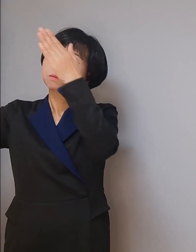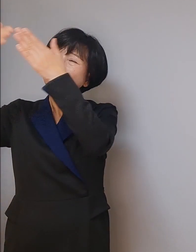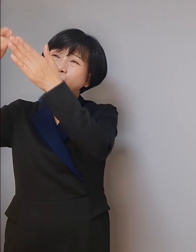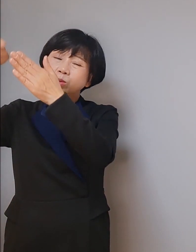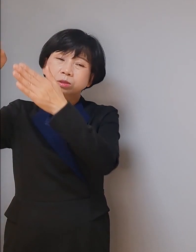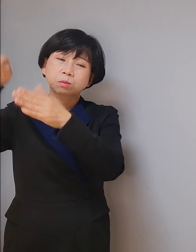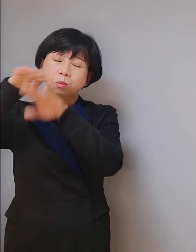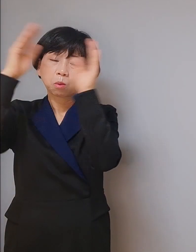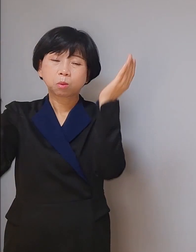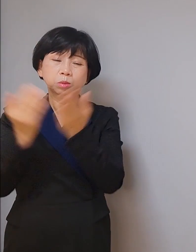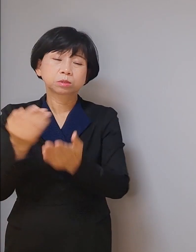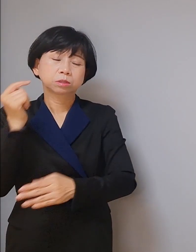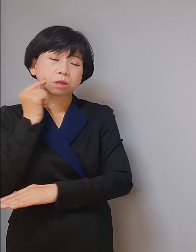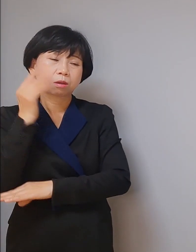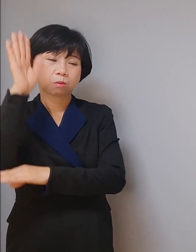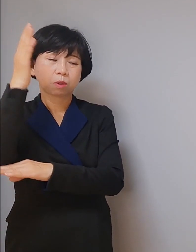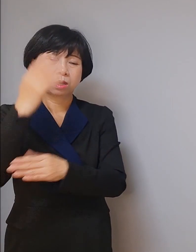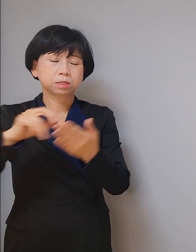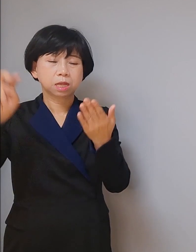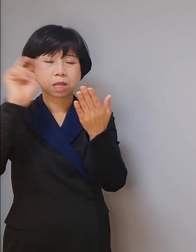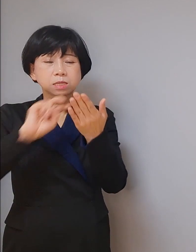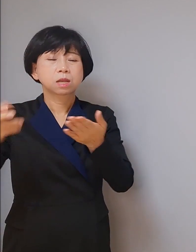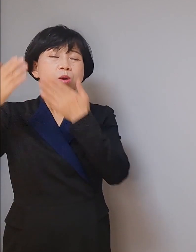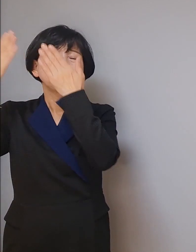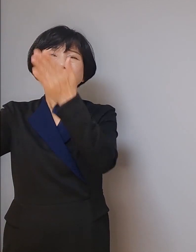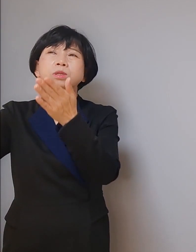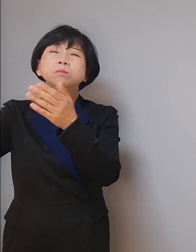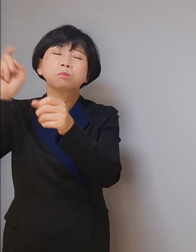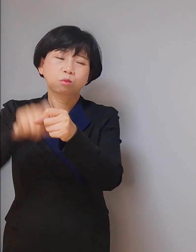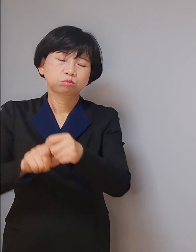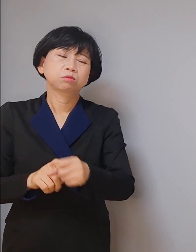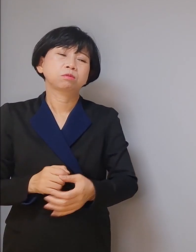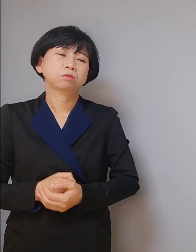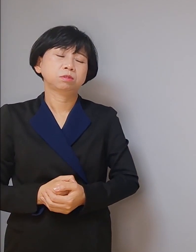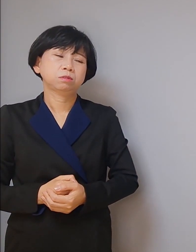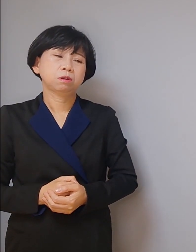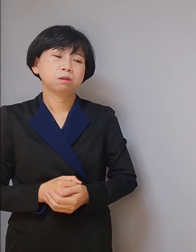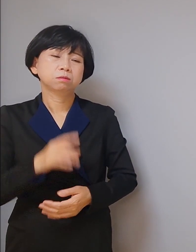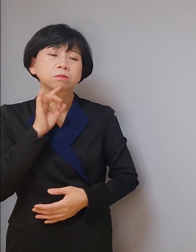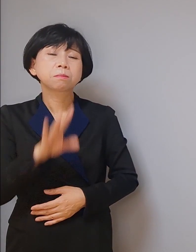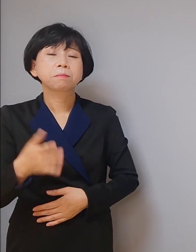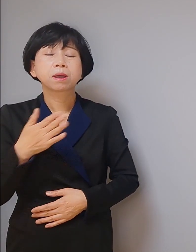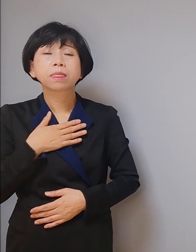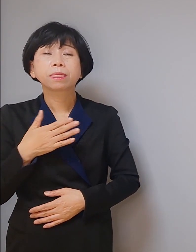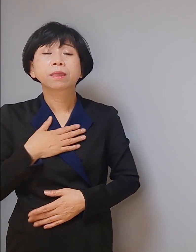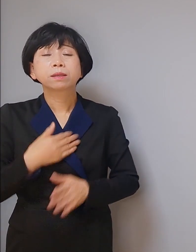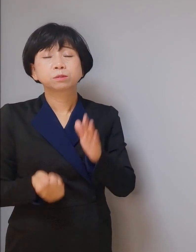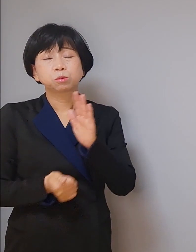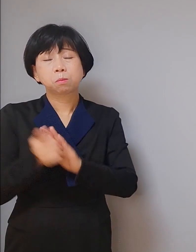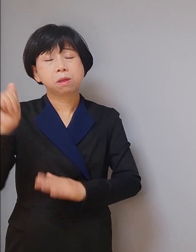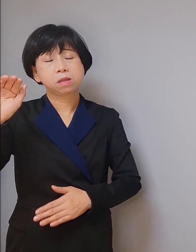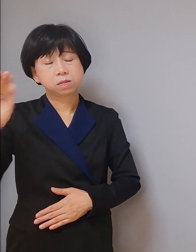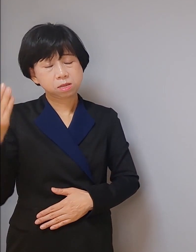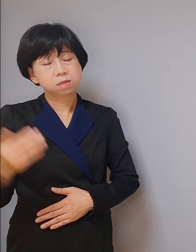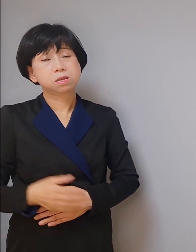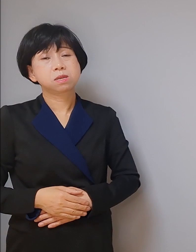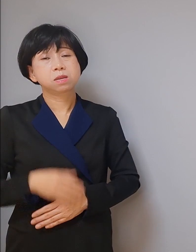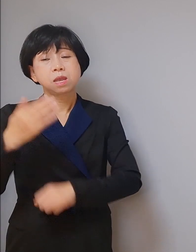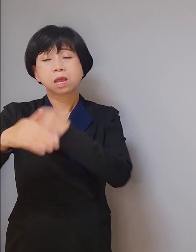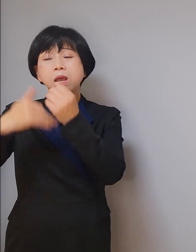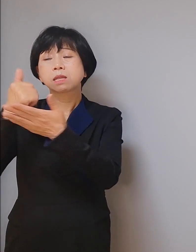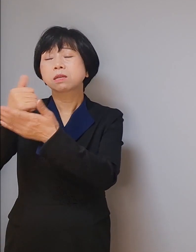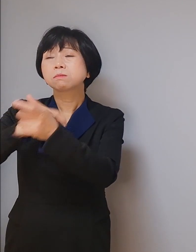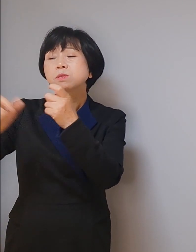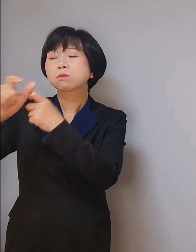모든 영광과 찬양을 하나님께 돌리기 위해서이다. 이것만이 나의 소망이다. 하나님을 더욱